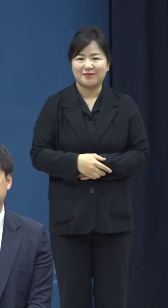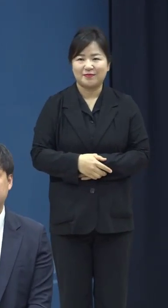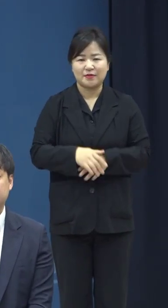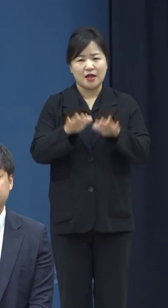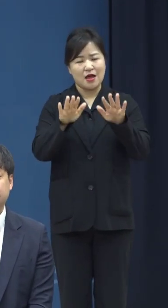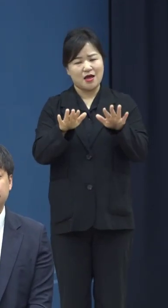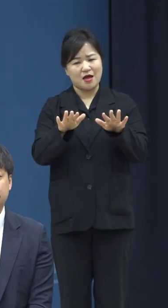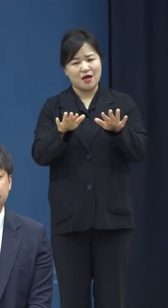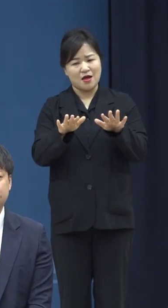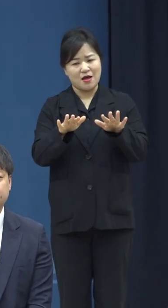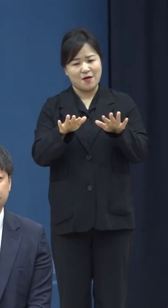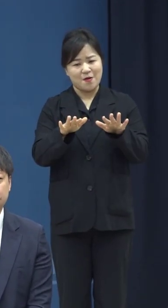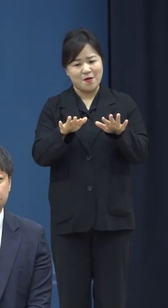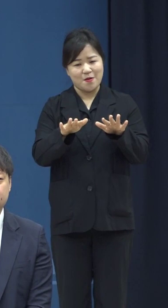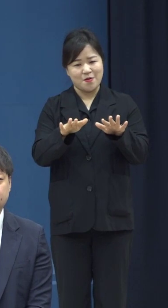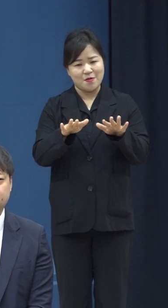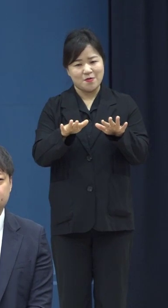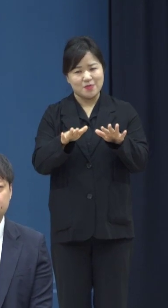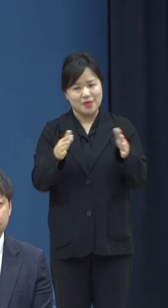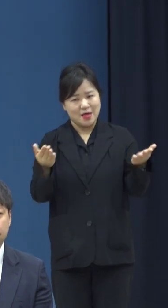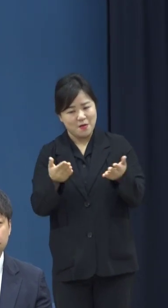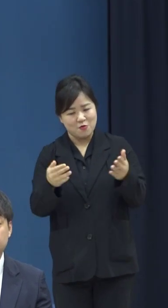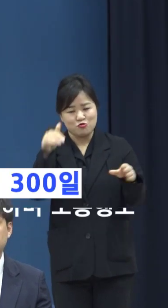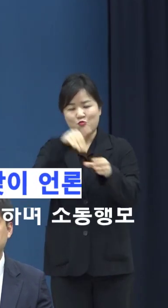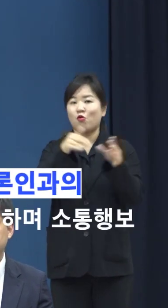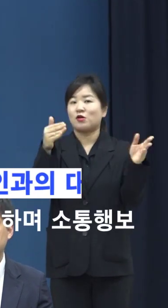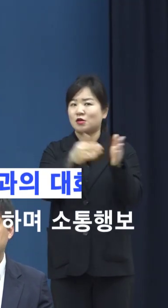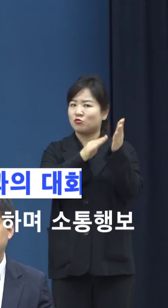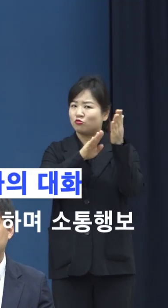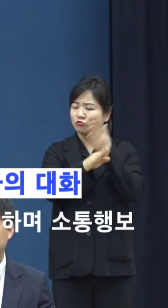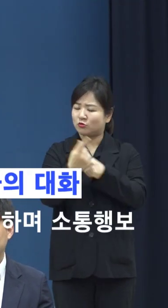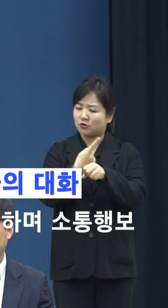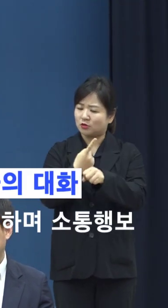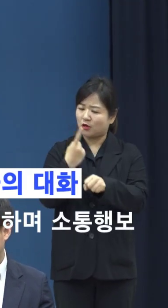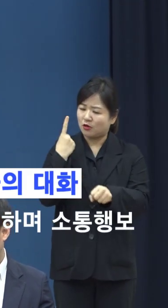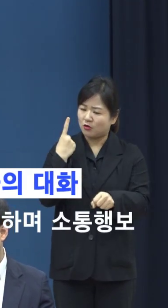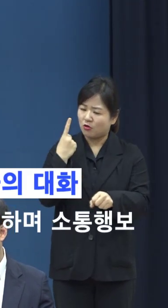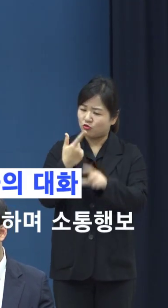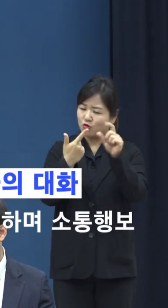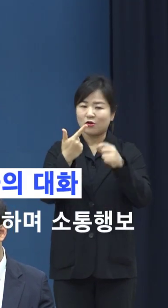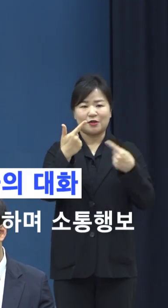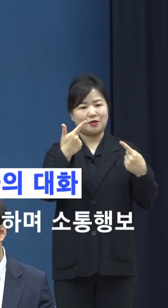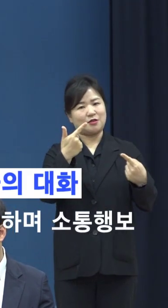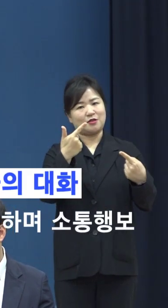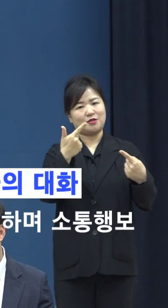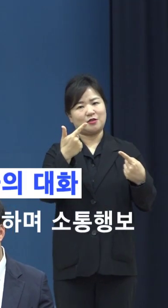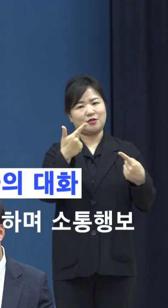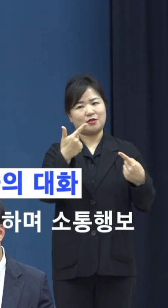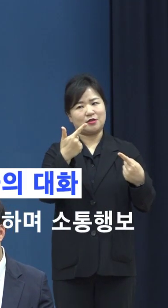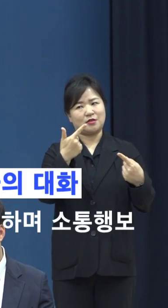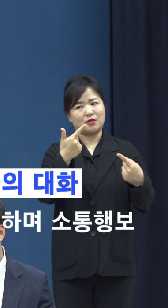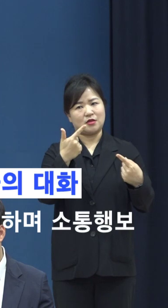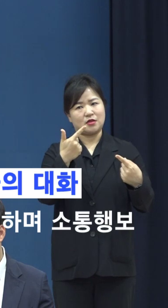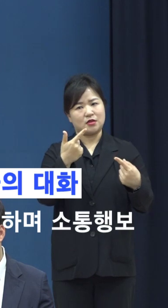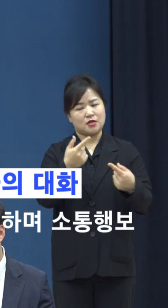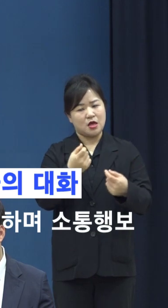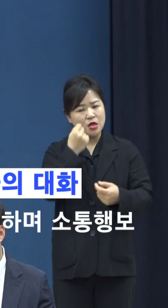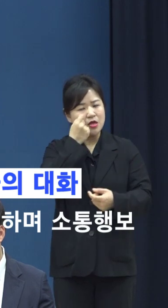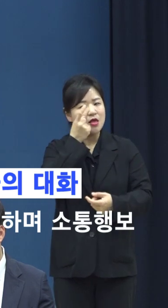제가 정말 보니까 선거가 끝난 게 작년 6월 1일이죠. 벌써